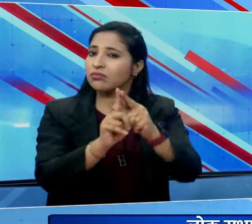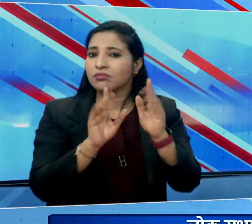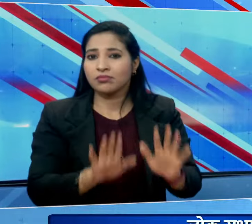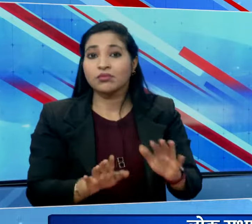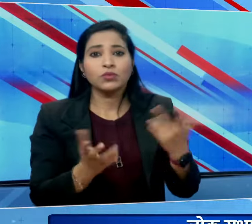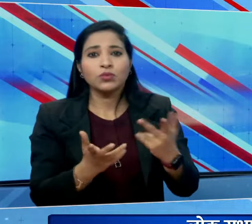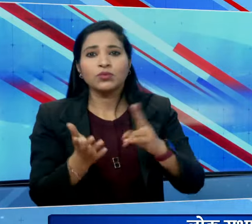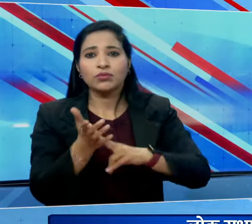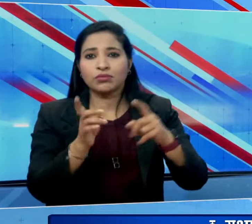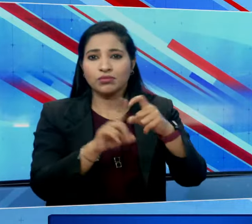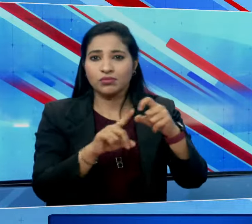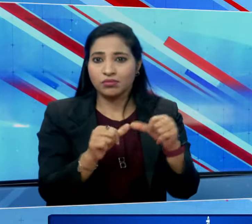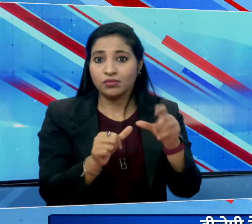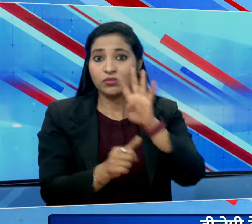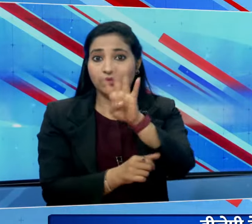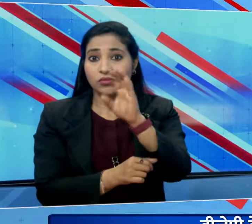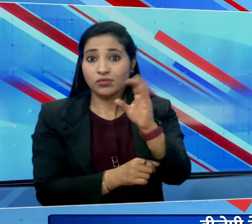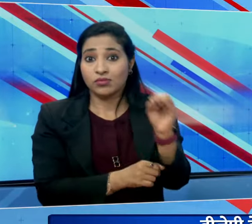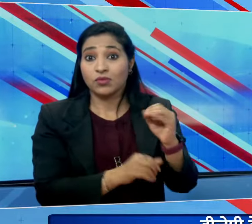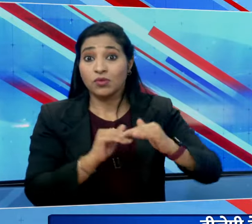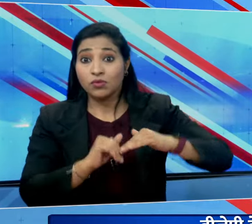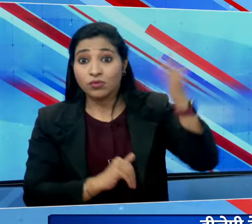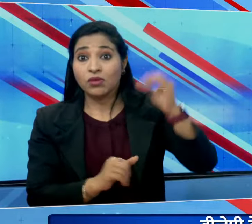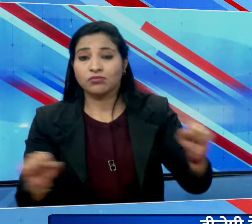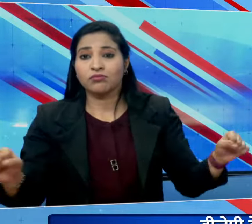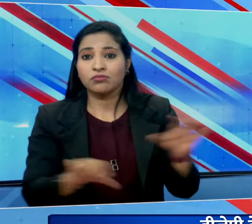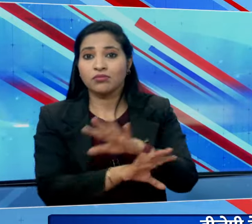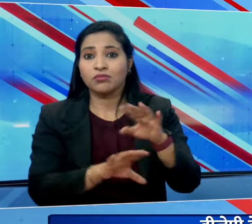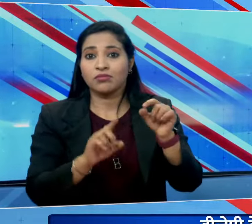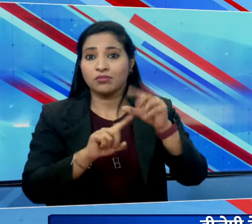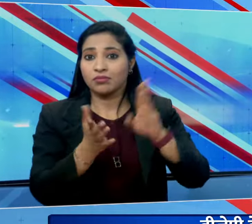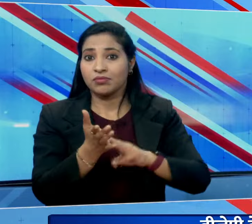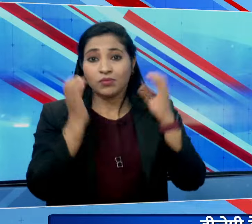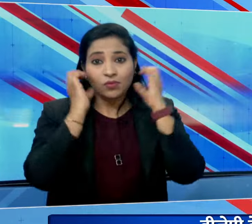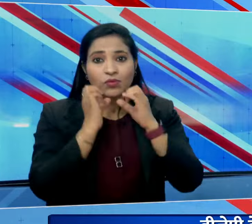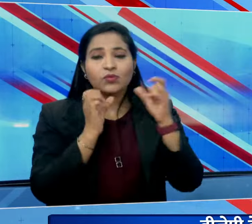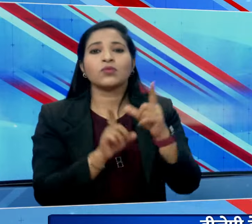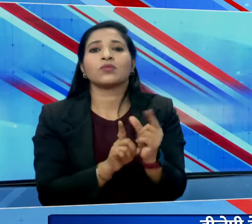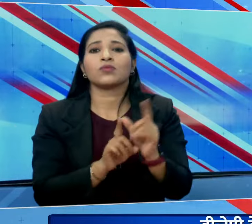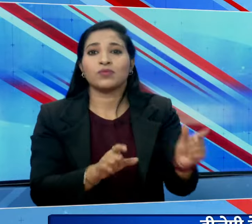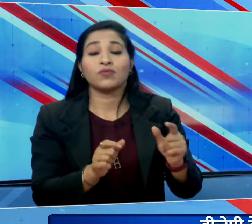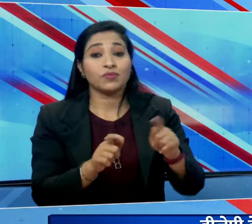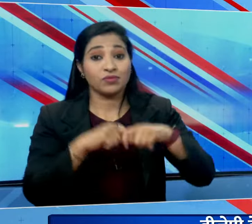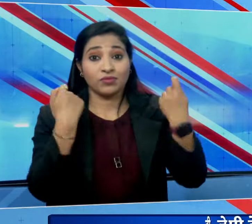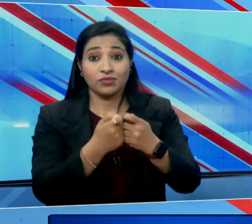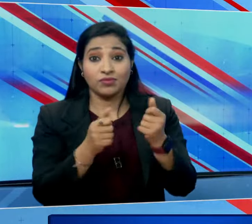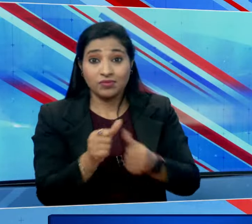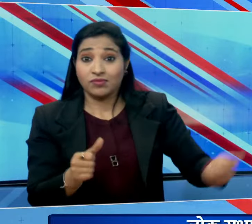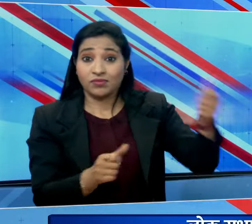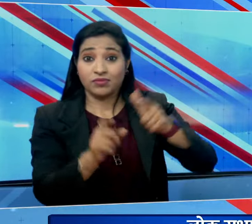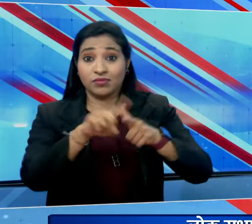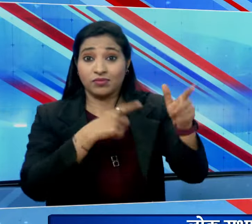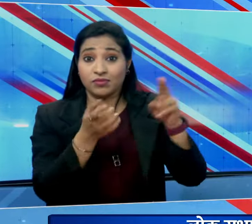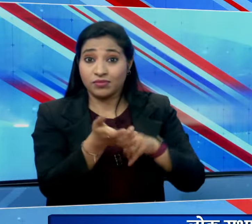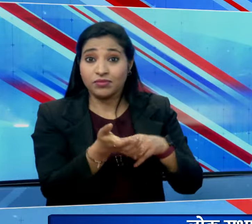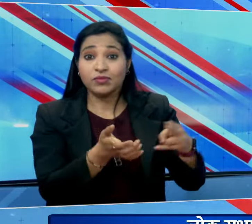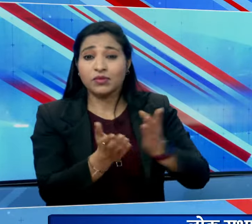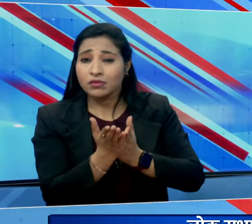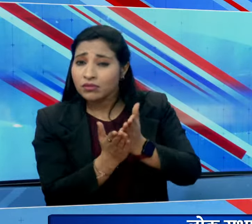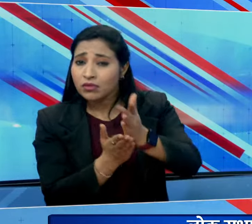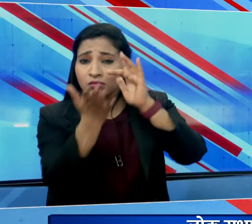जबकि एनडीए के लिए 405 सीट का मंत्र पीएम मोदी ने दिया है पार्टी अध्यक्ष जेपी नड्डा लगातार हर